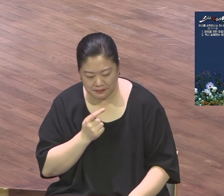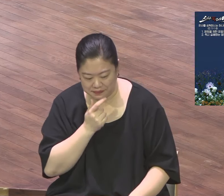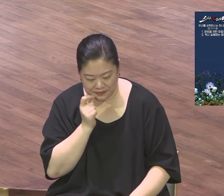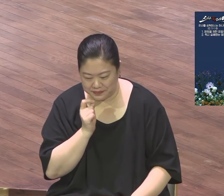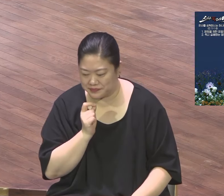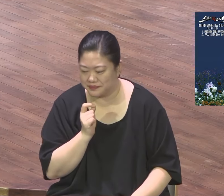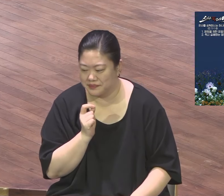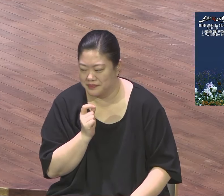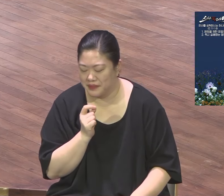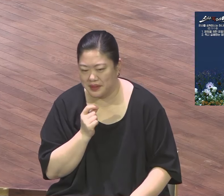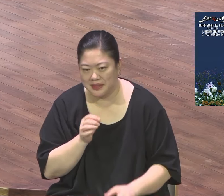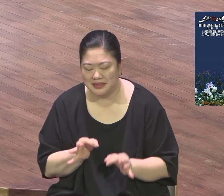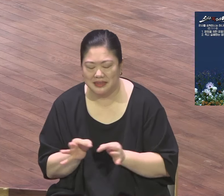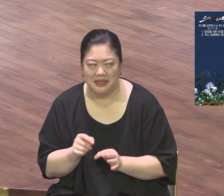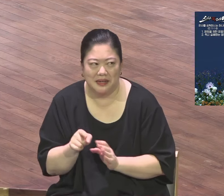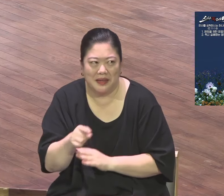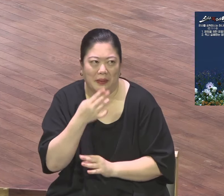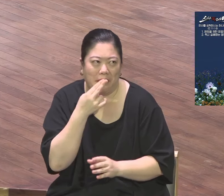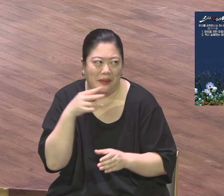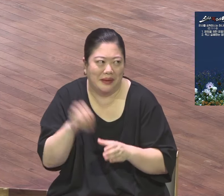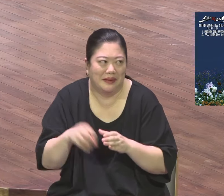다 계산하잖아요.